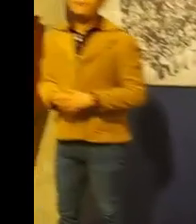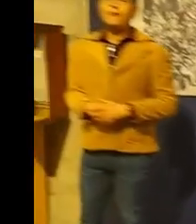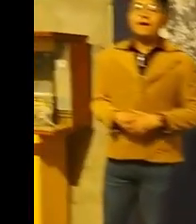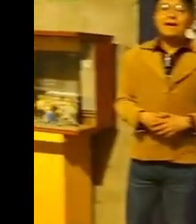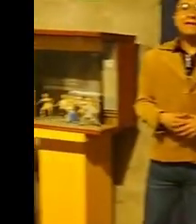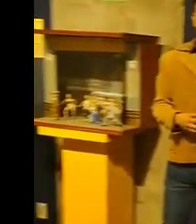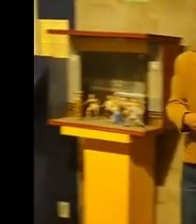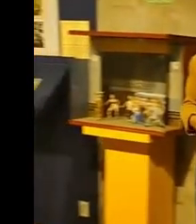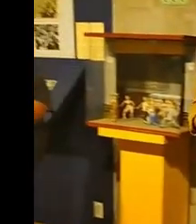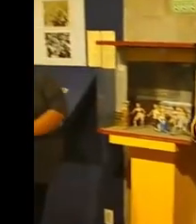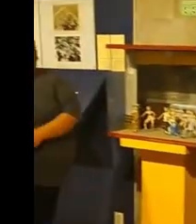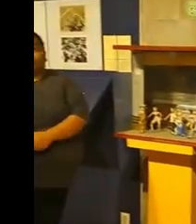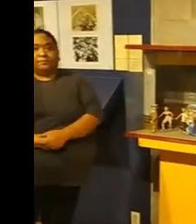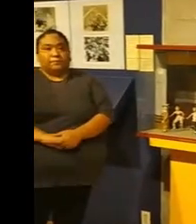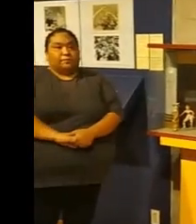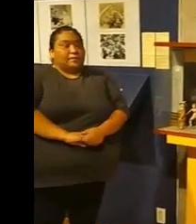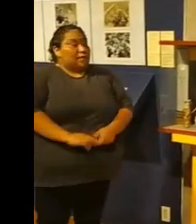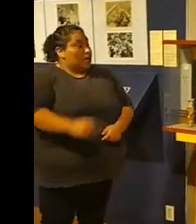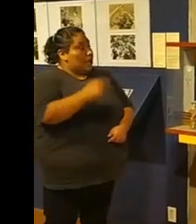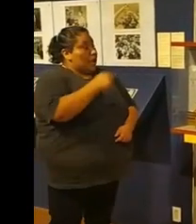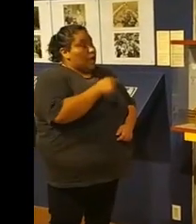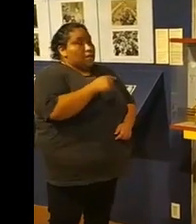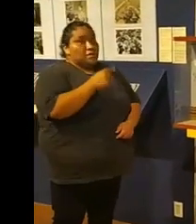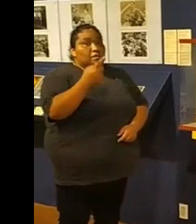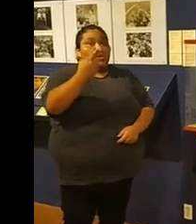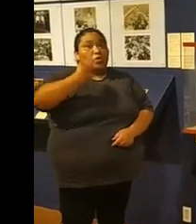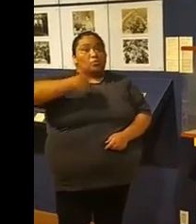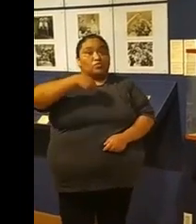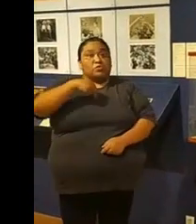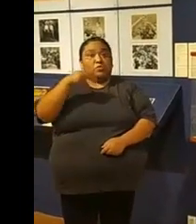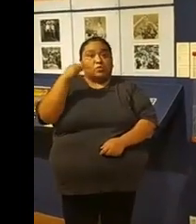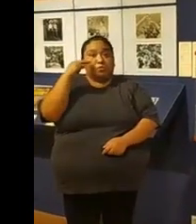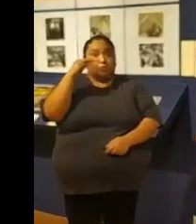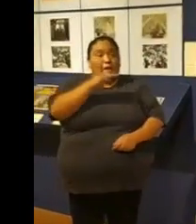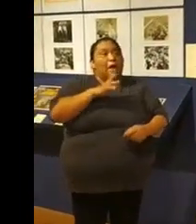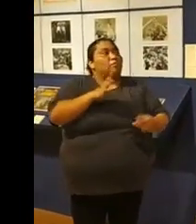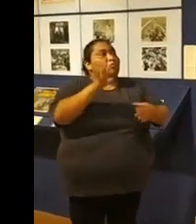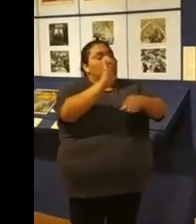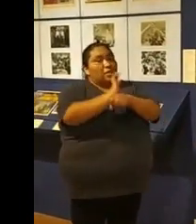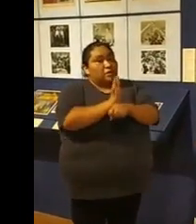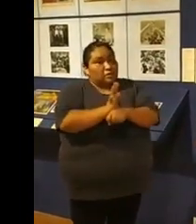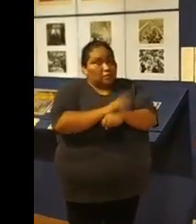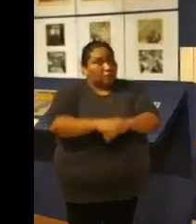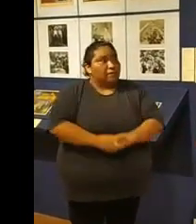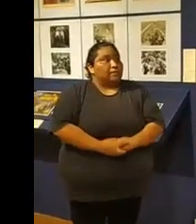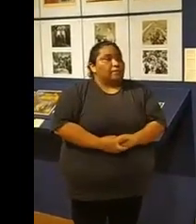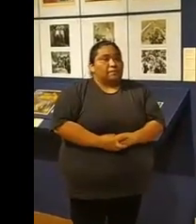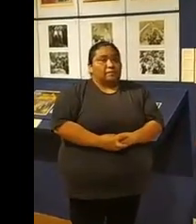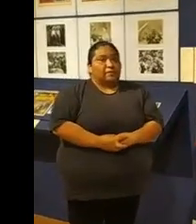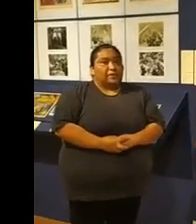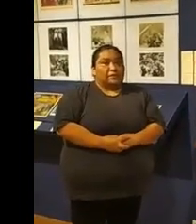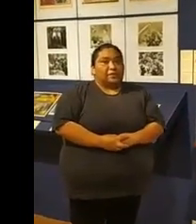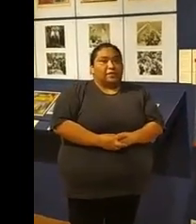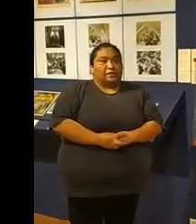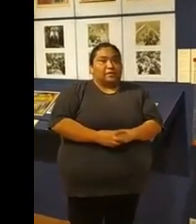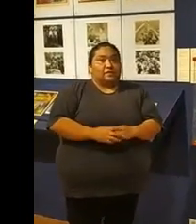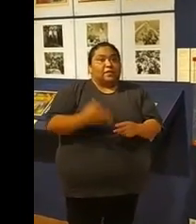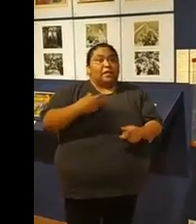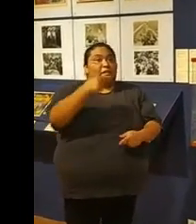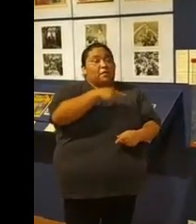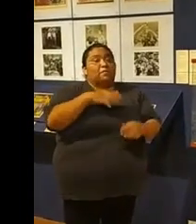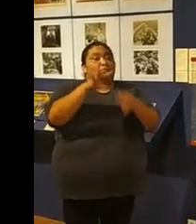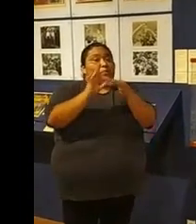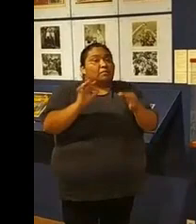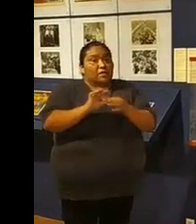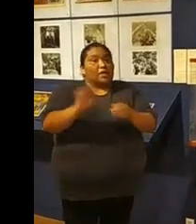Eh, este núcleo, lo que vamos a ver va a ser el cine. Y algo que me gusta hablar sobre el